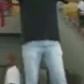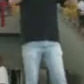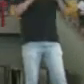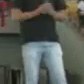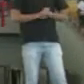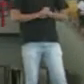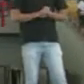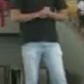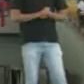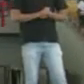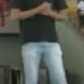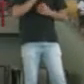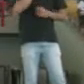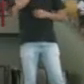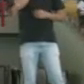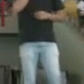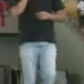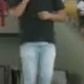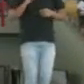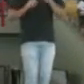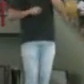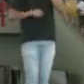da proposta? Dá uma olhadinha aqui para mim.